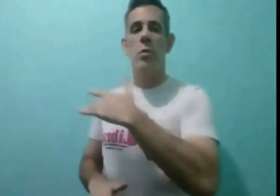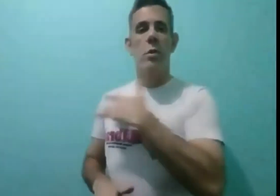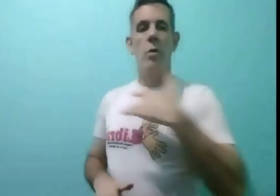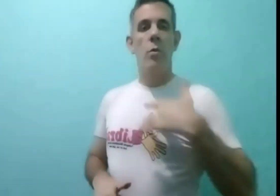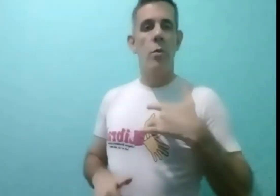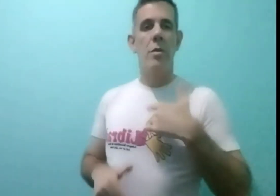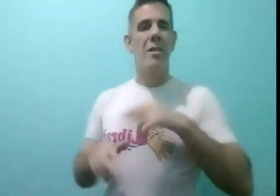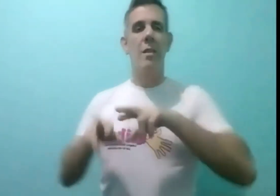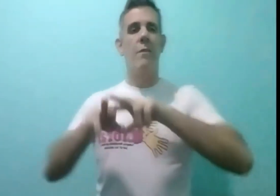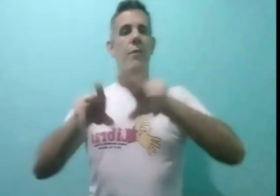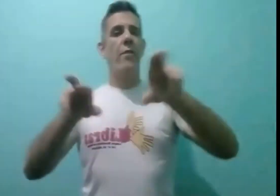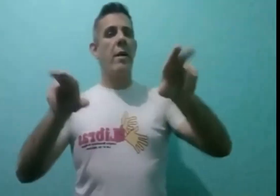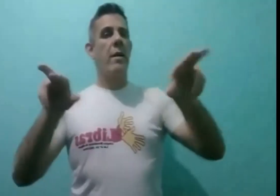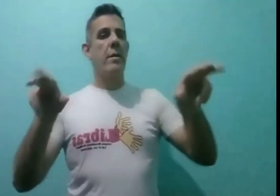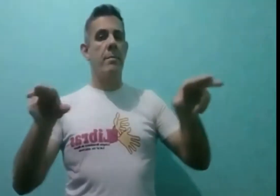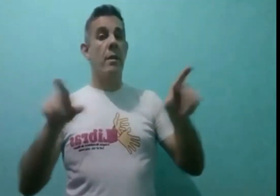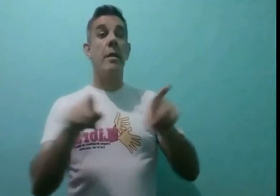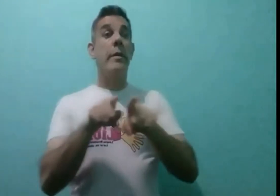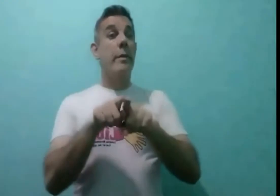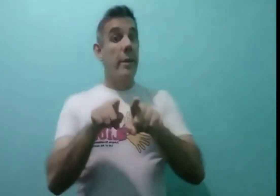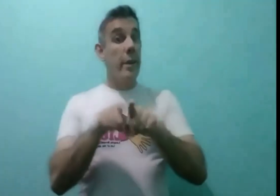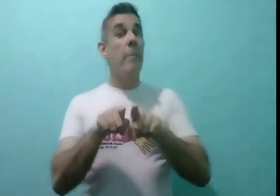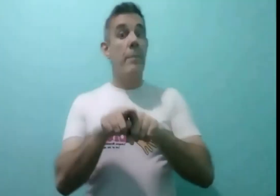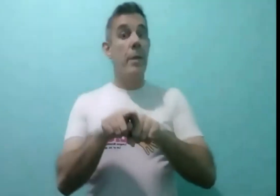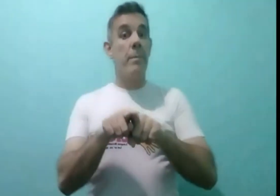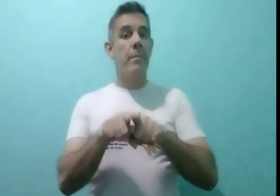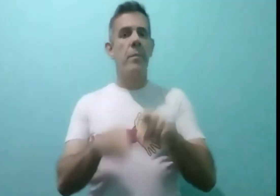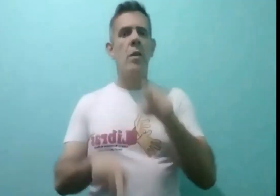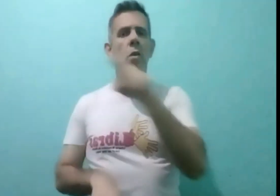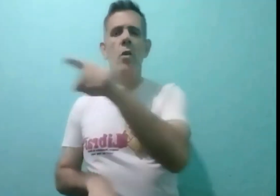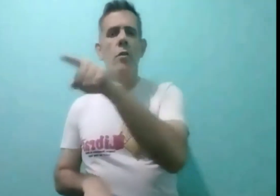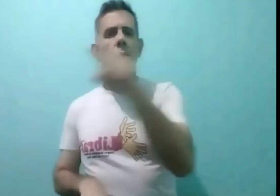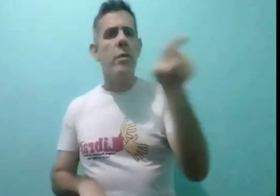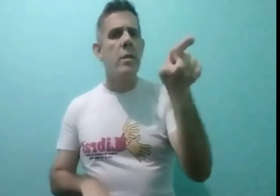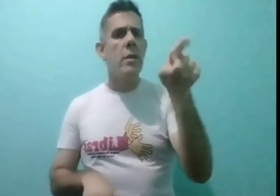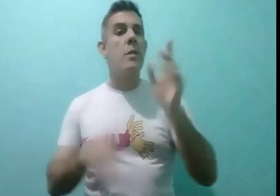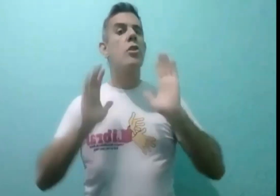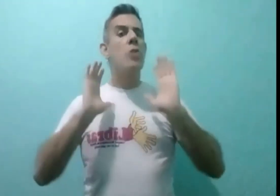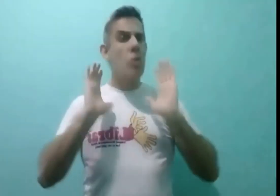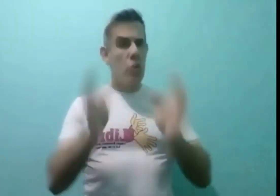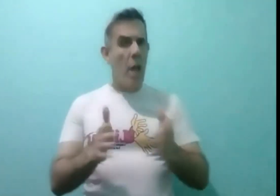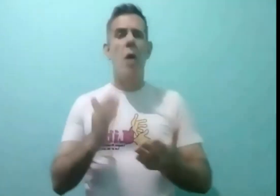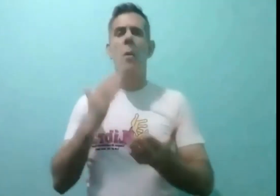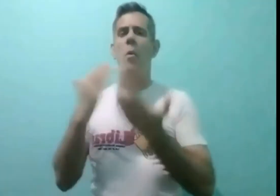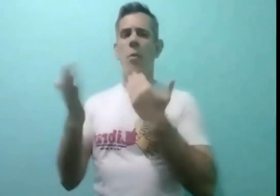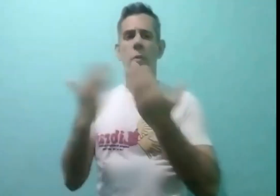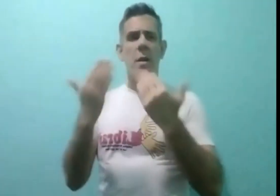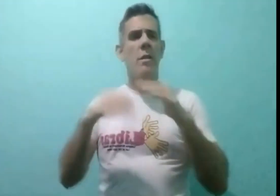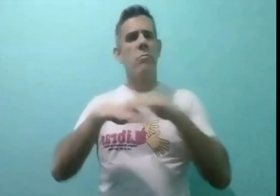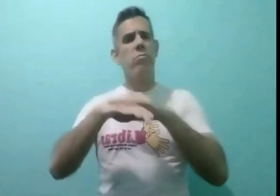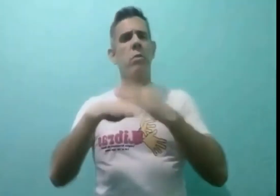trabalho, na área da saúde. Então a lei obriga a presença da língua de sinais nesses